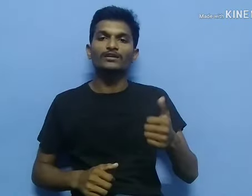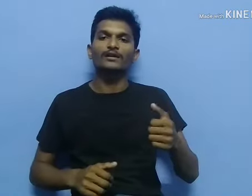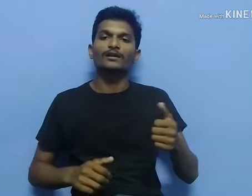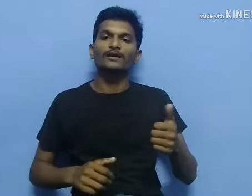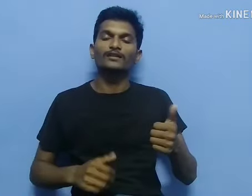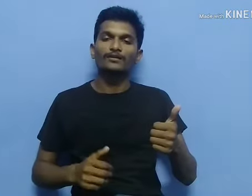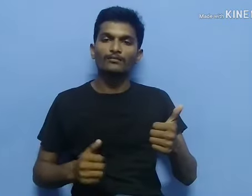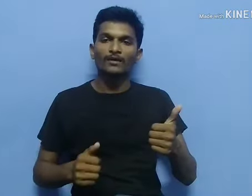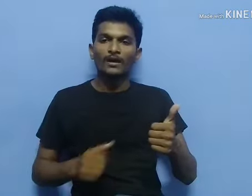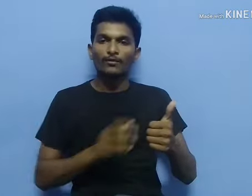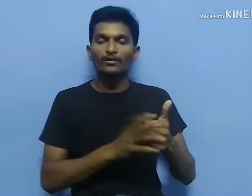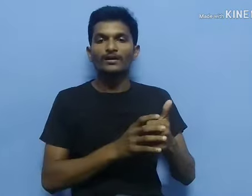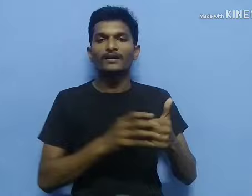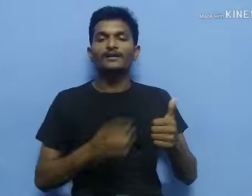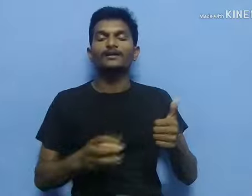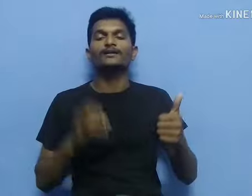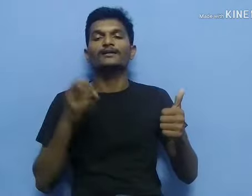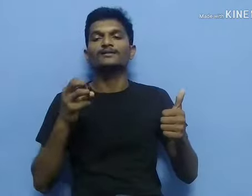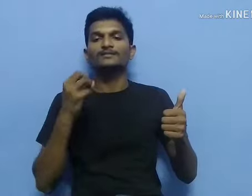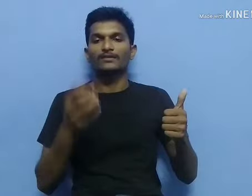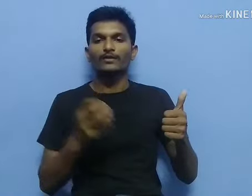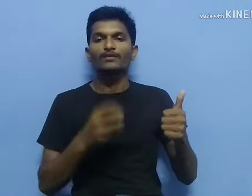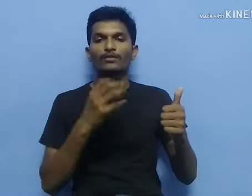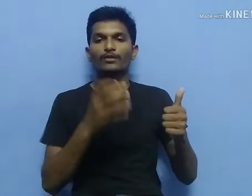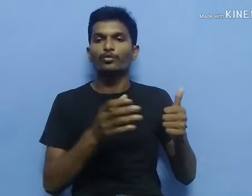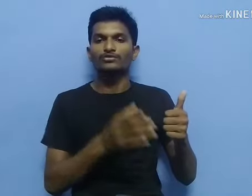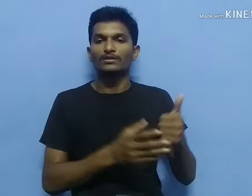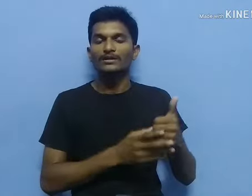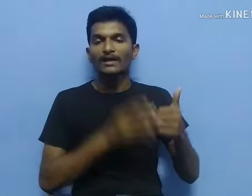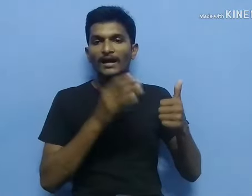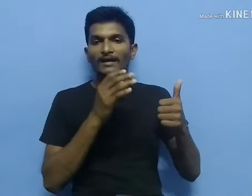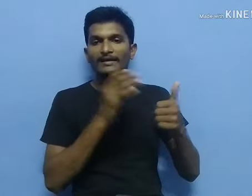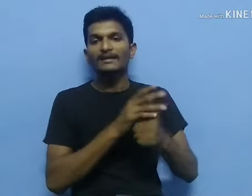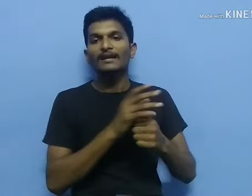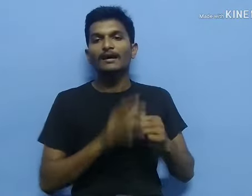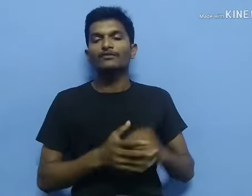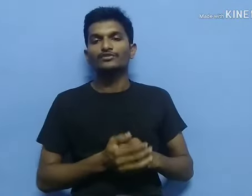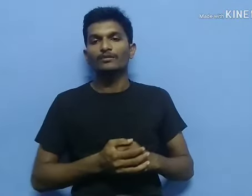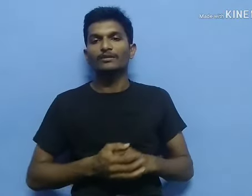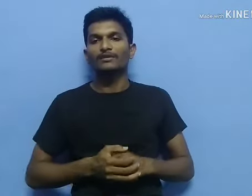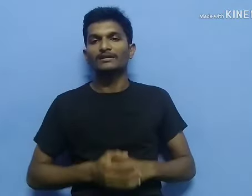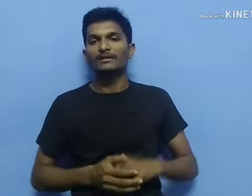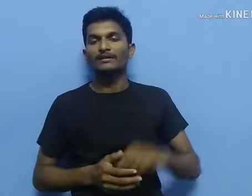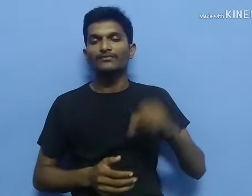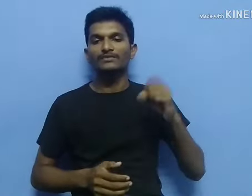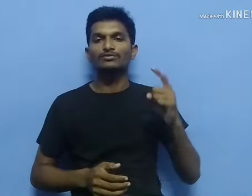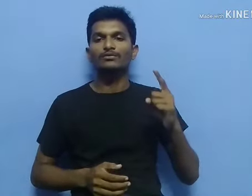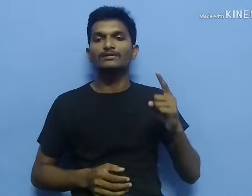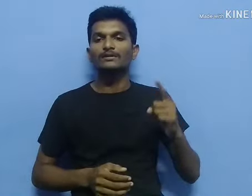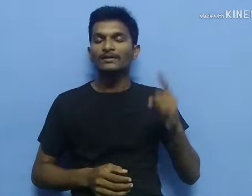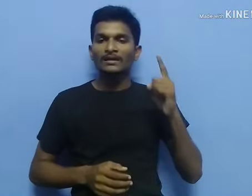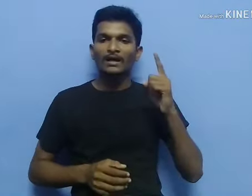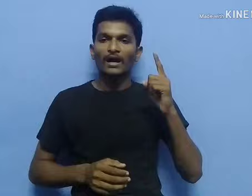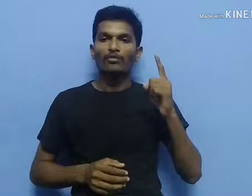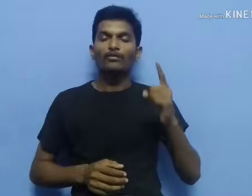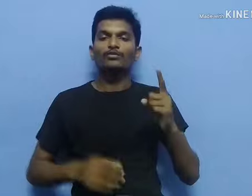சொல்லியிருக்காங்க. அதிகம் பொண்ணுங்ககிட்ட எடுத்த சர்வேல ஒரு ரிப்போர்ட் சொல்லுது. என்ன ஆறு விஷயம் அப்படின்னு பாத்தீங்கன்னா, ஃபர்ஸ்ட் ஒன் வந்து அவங்க வந்து